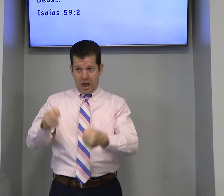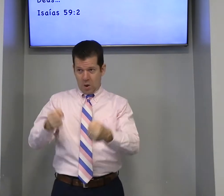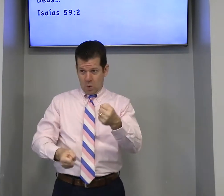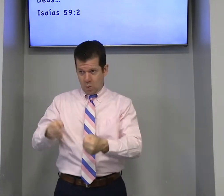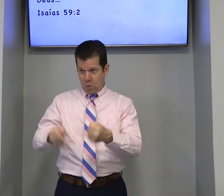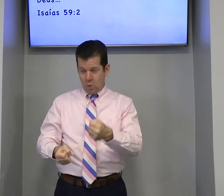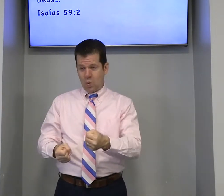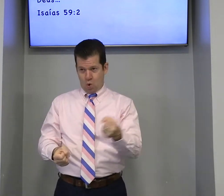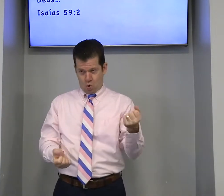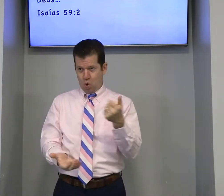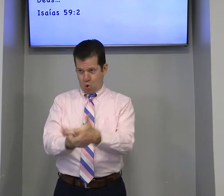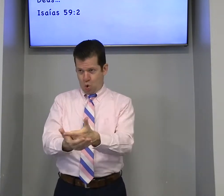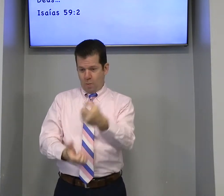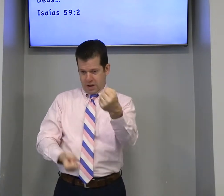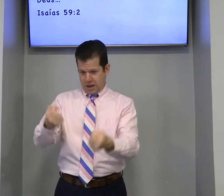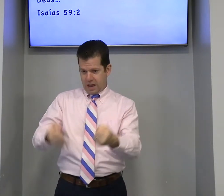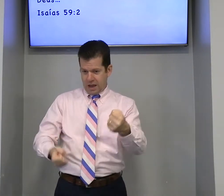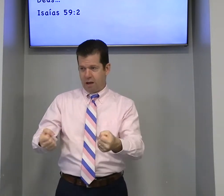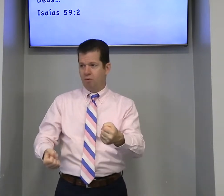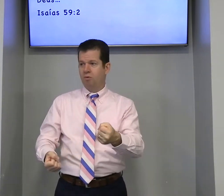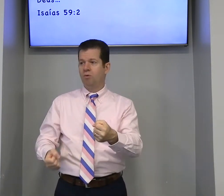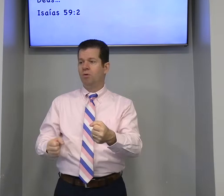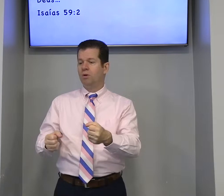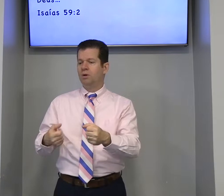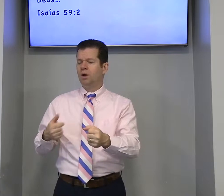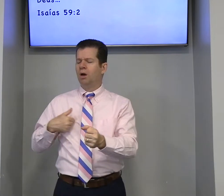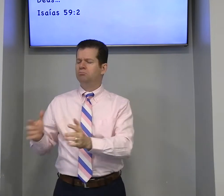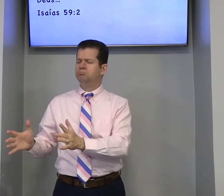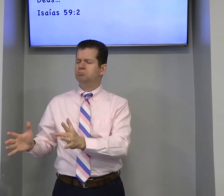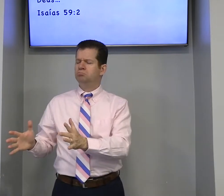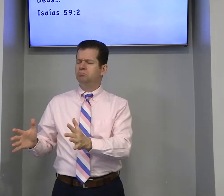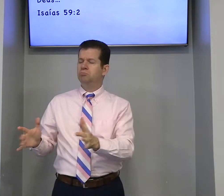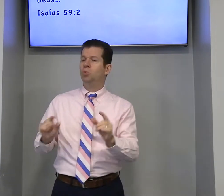Se você com seu carro compra carro